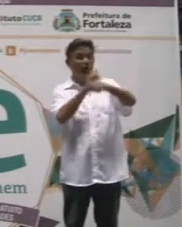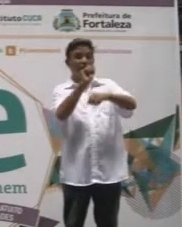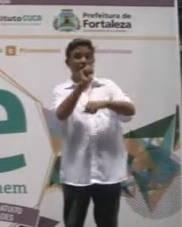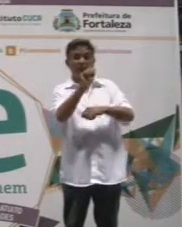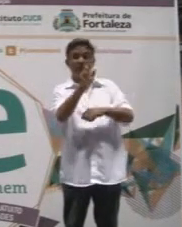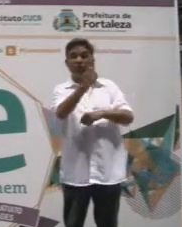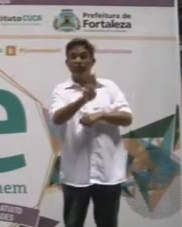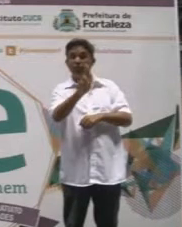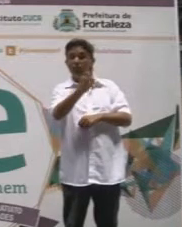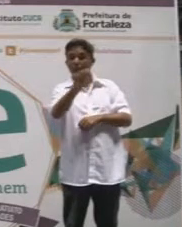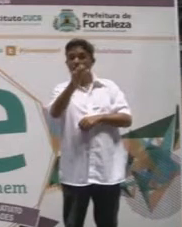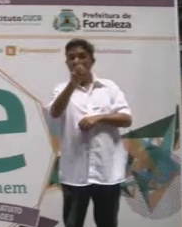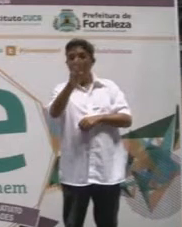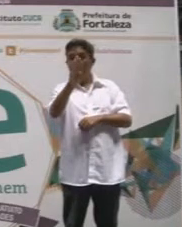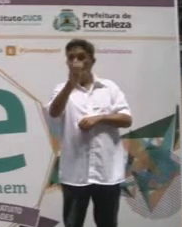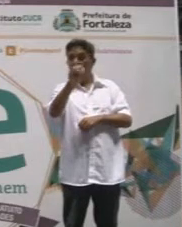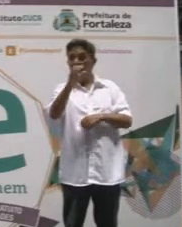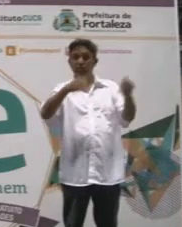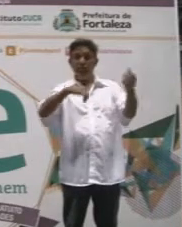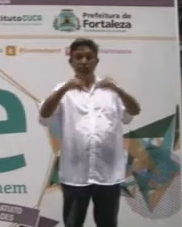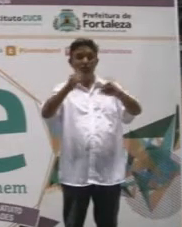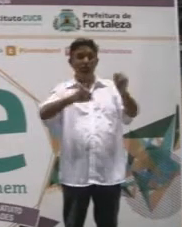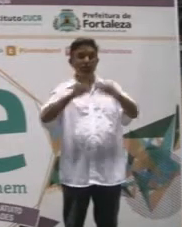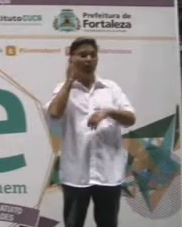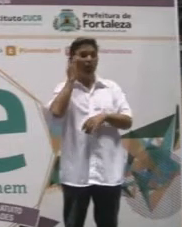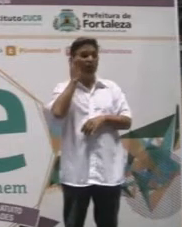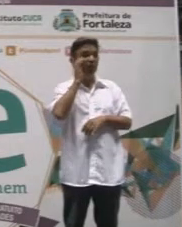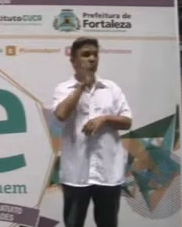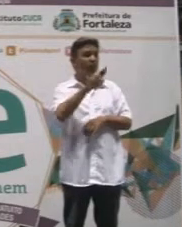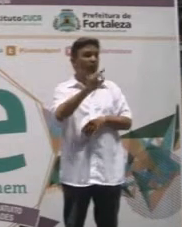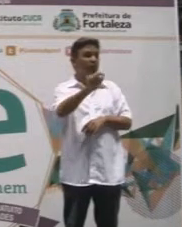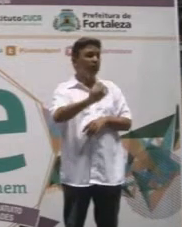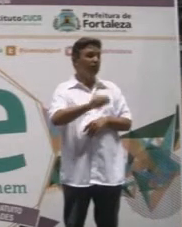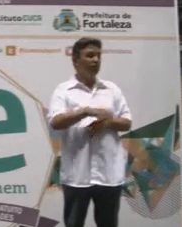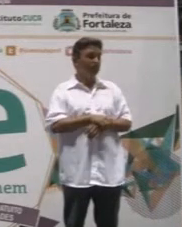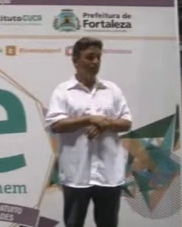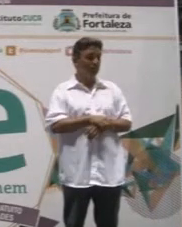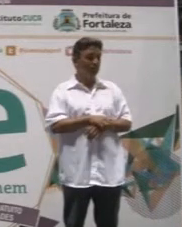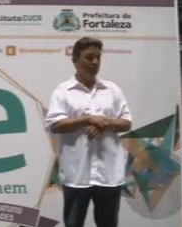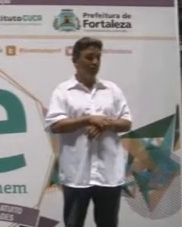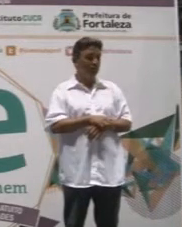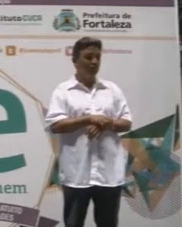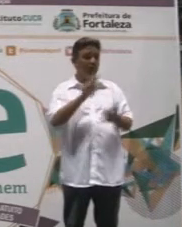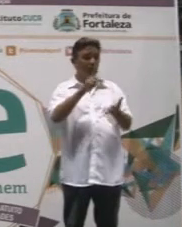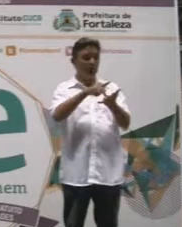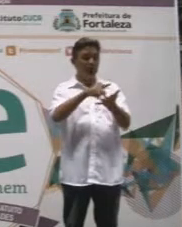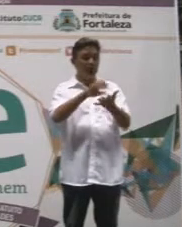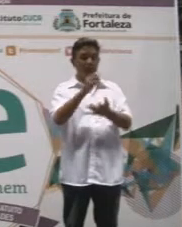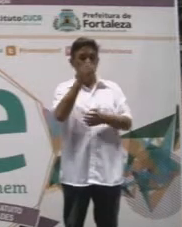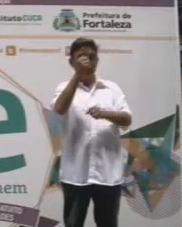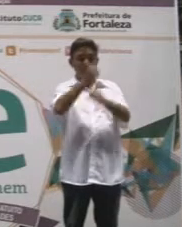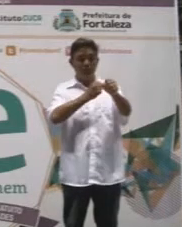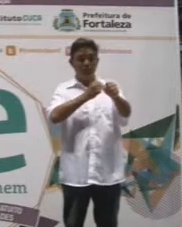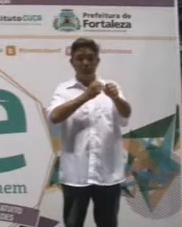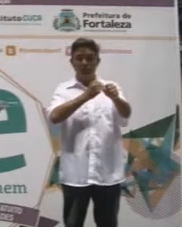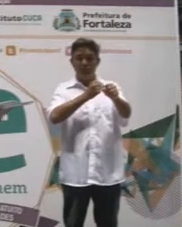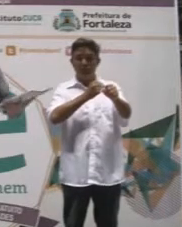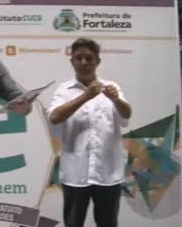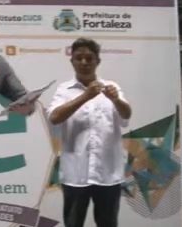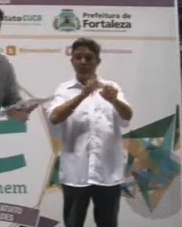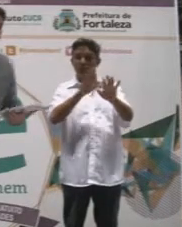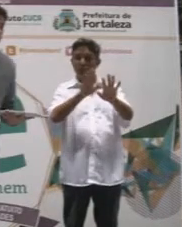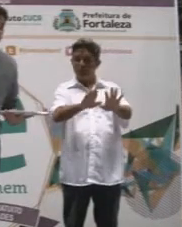a utilização de um adubo químico. O que é que vocês acham desse item aí? Verdadeiro ou falso? Eu vou